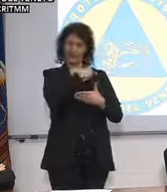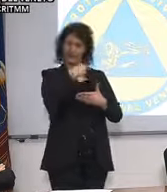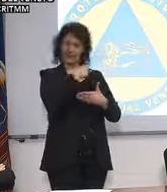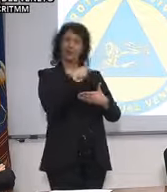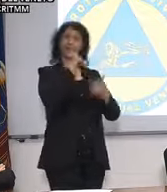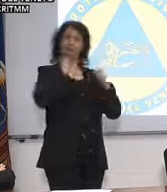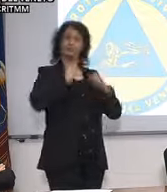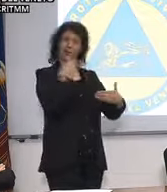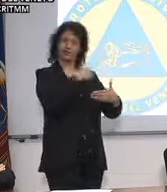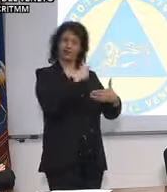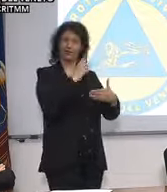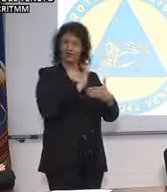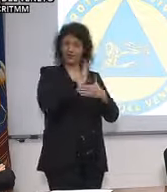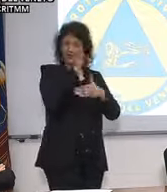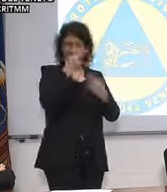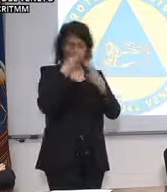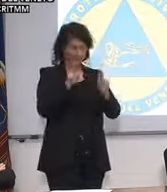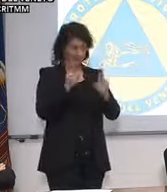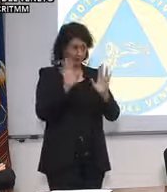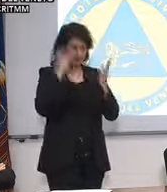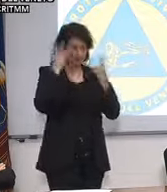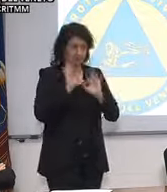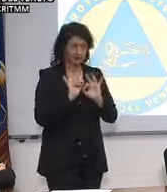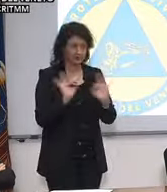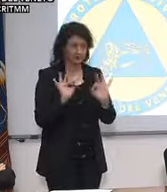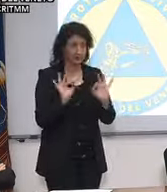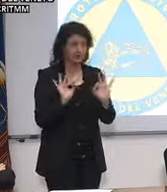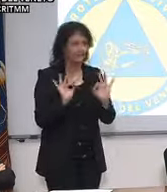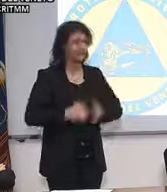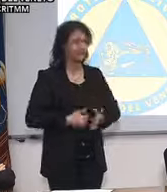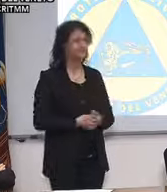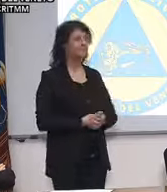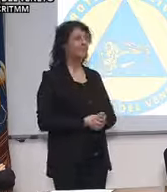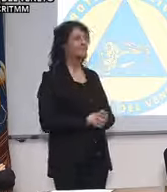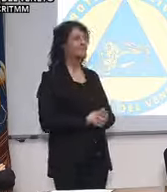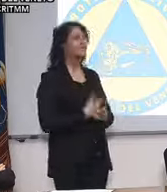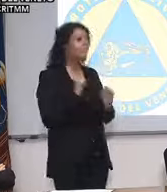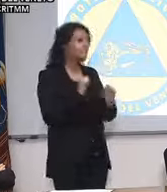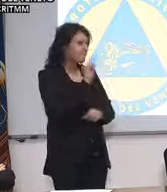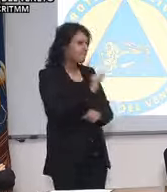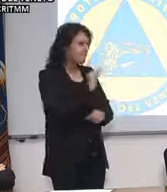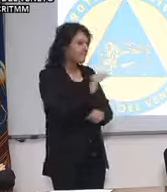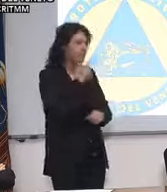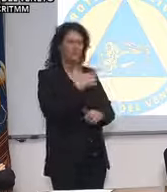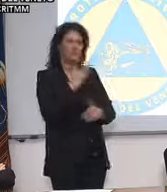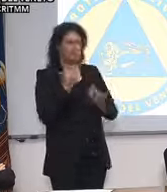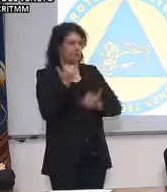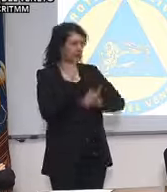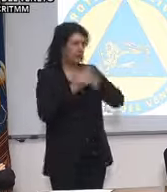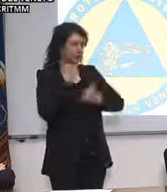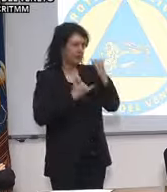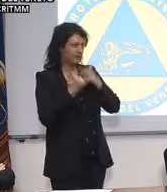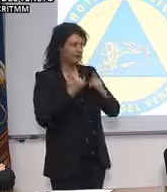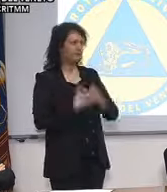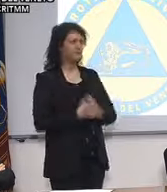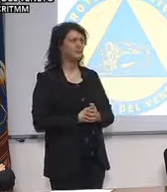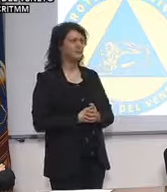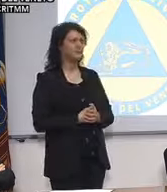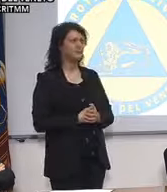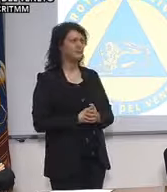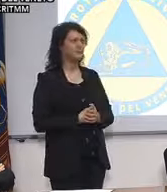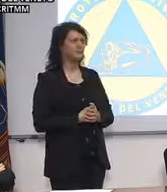logica sanitaria prevede questo, no? Posso chiedere un'ultima cosa, perché ricevevo tantissime telefonate e quando leggeva l'ultimo decreto